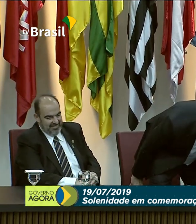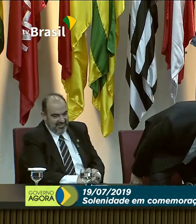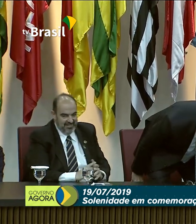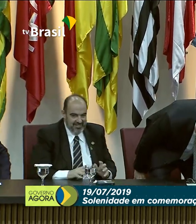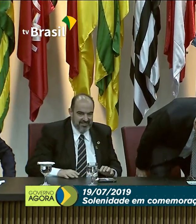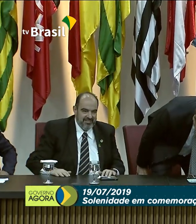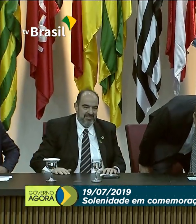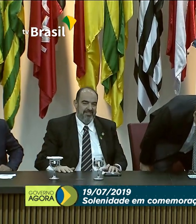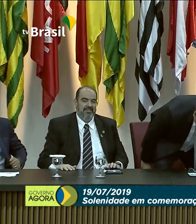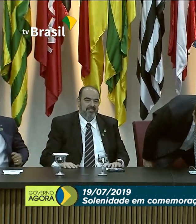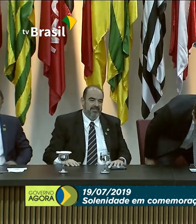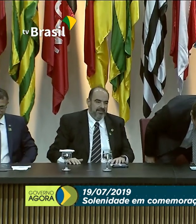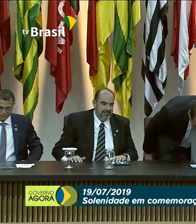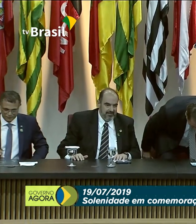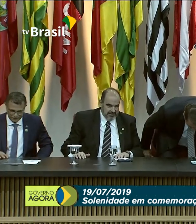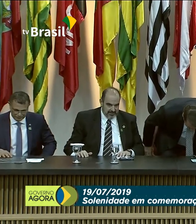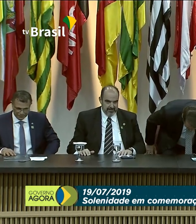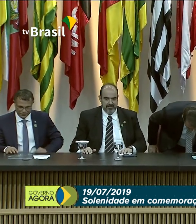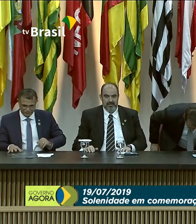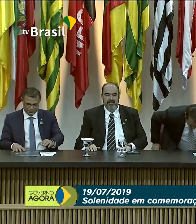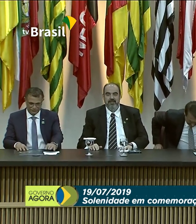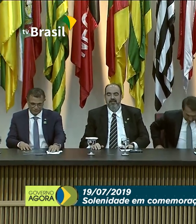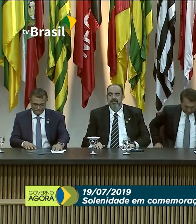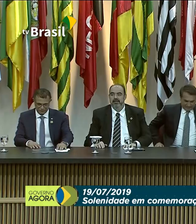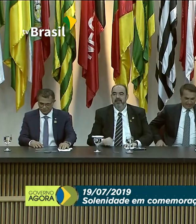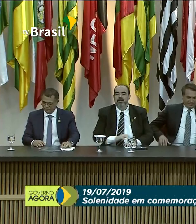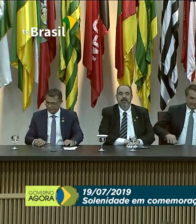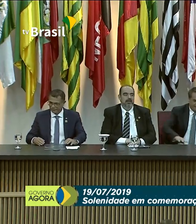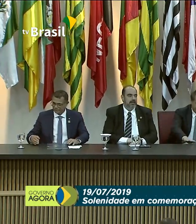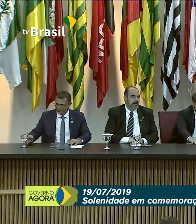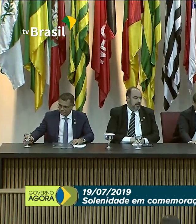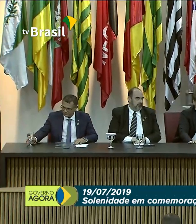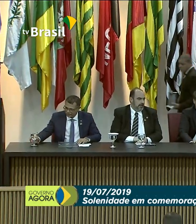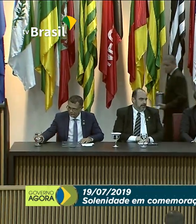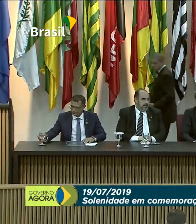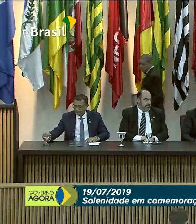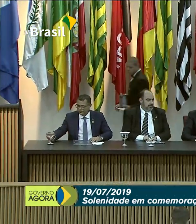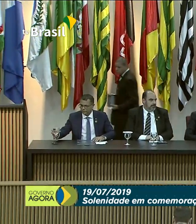Agora, com a palavra, o ministro de Estado da Cidadania, Osmar Terra.